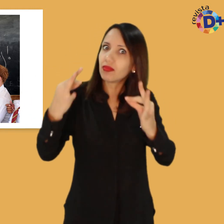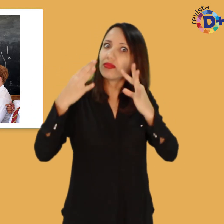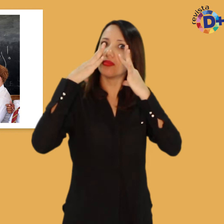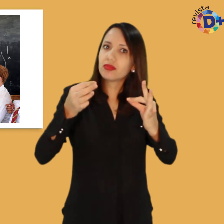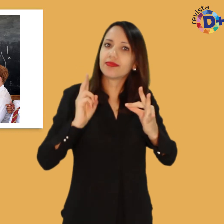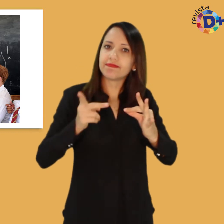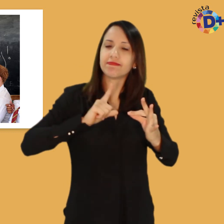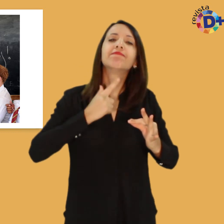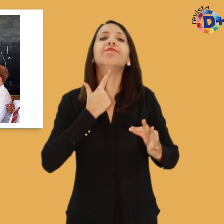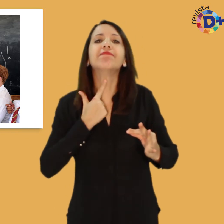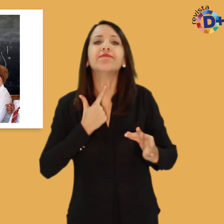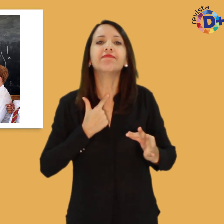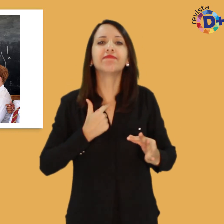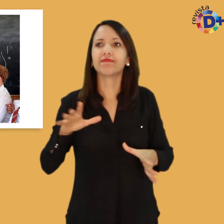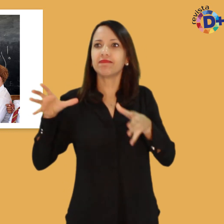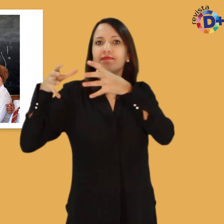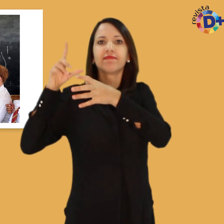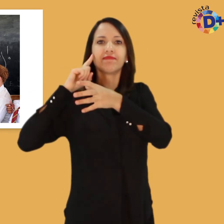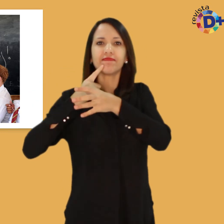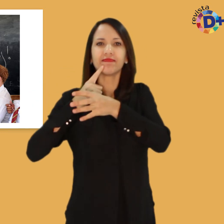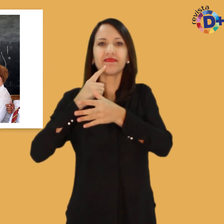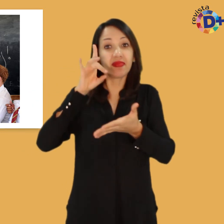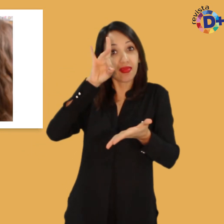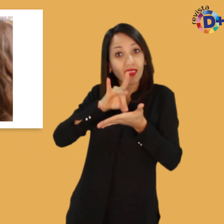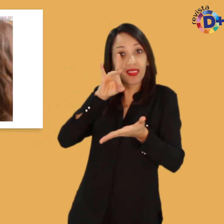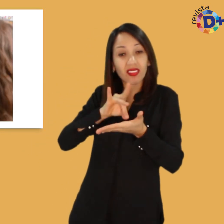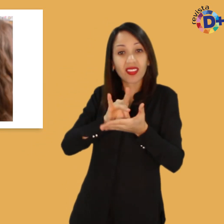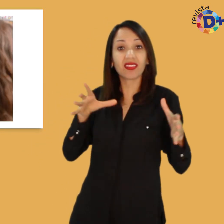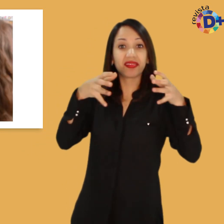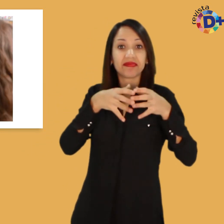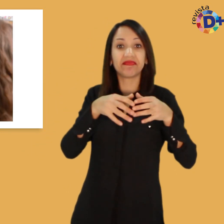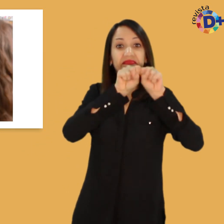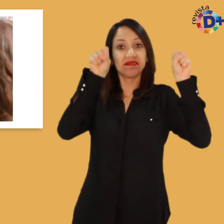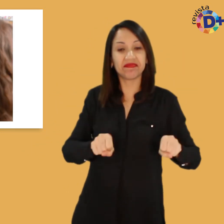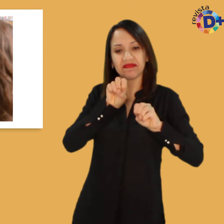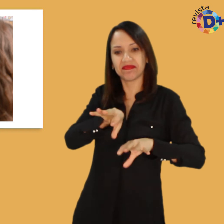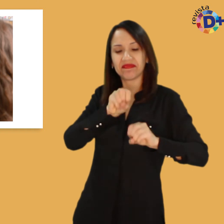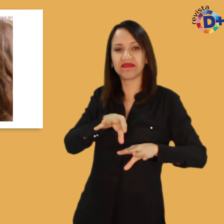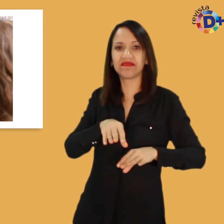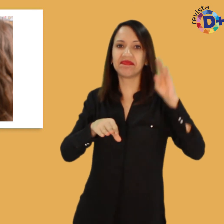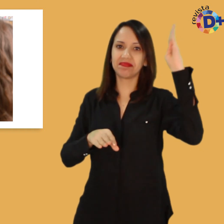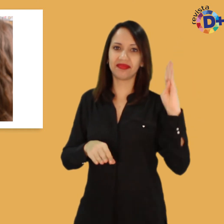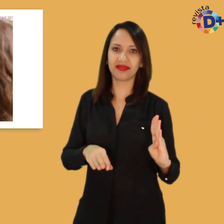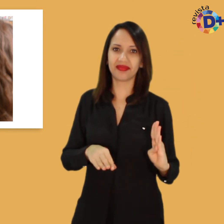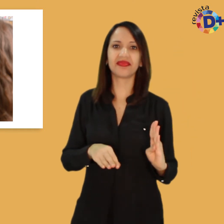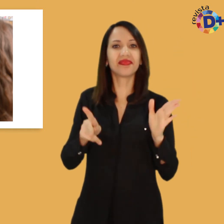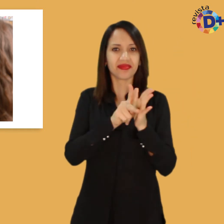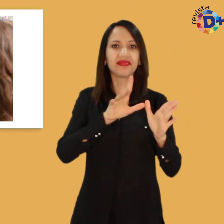entre o desejo dos surdos e as reais intenções do sistema educacional brasileiro. Enquanto os surdos